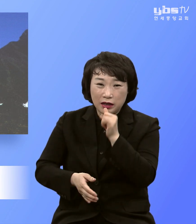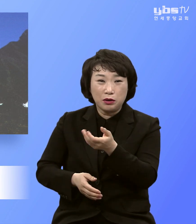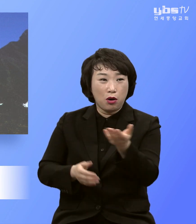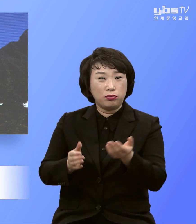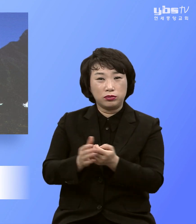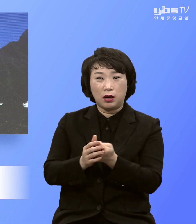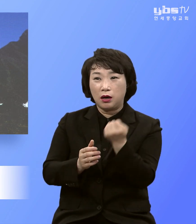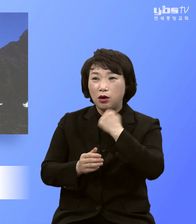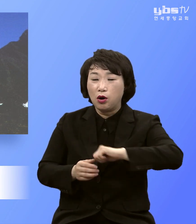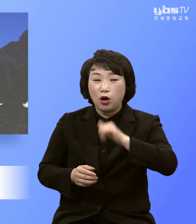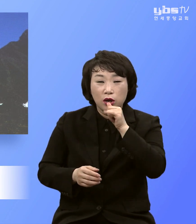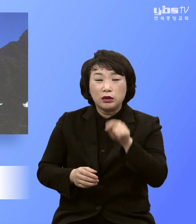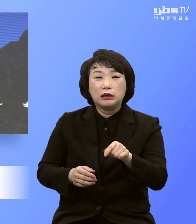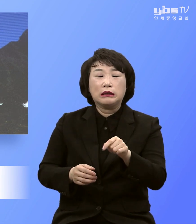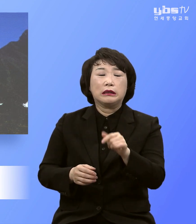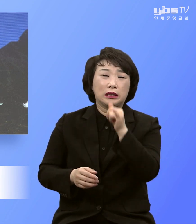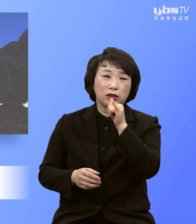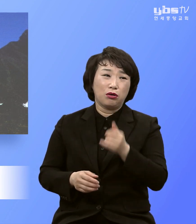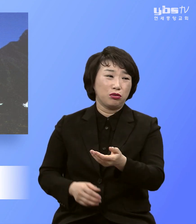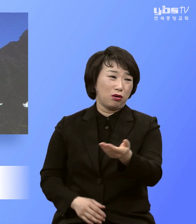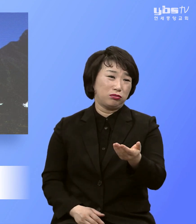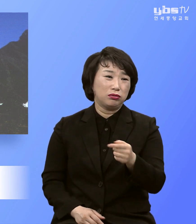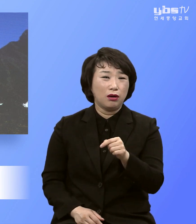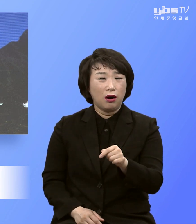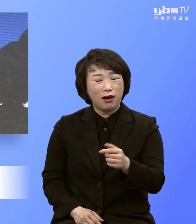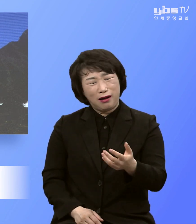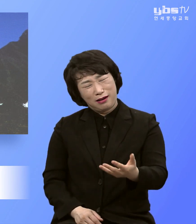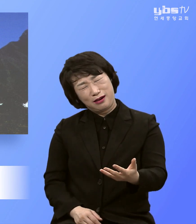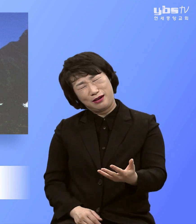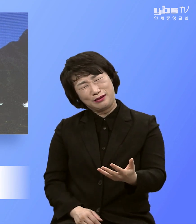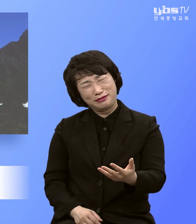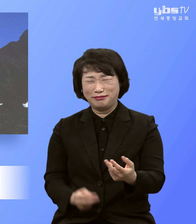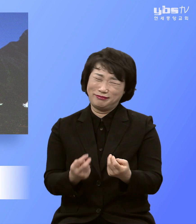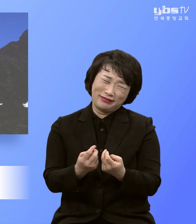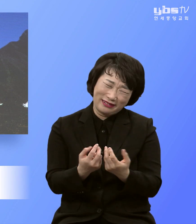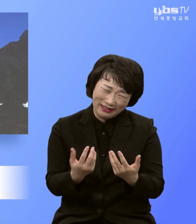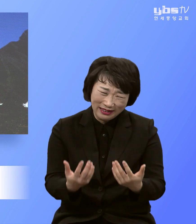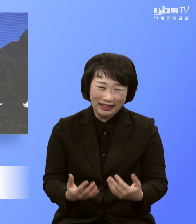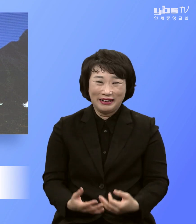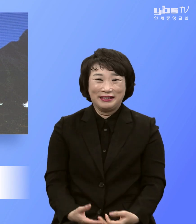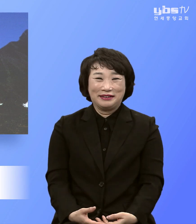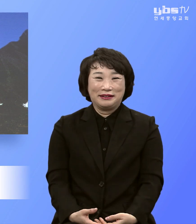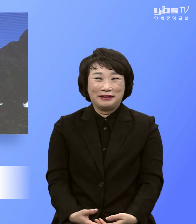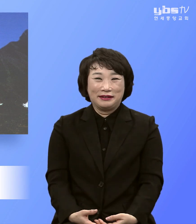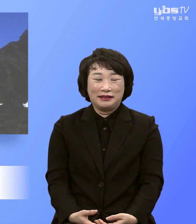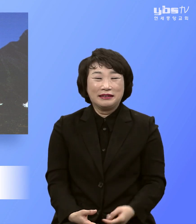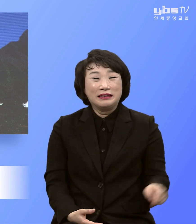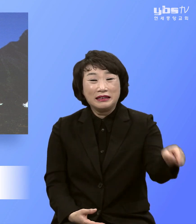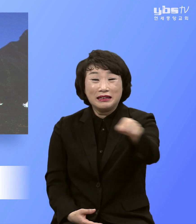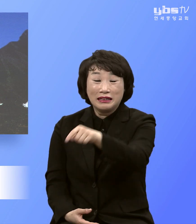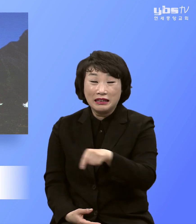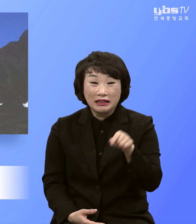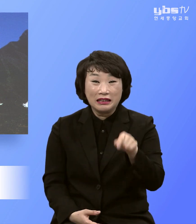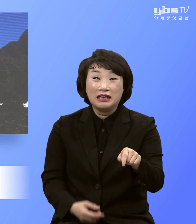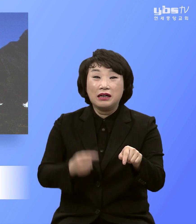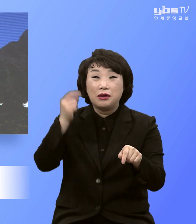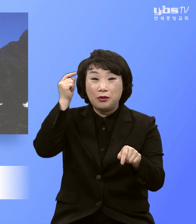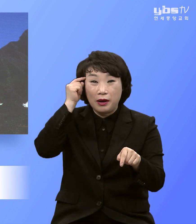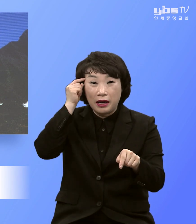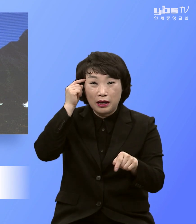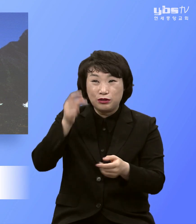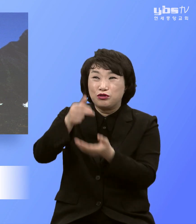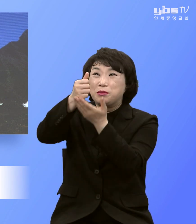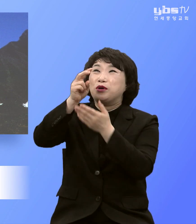말해도 거역하는 거역. 이거 뭐 대책이 없잖아요. 이 사람은 아직도